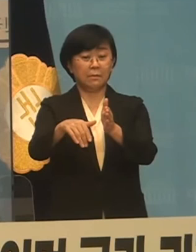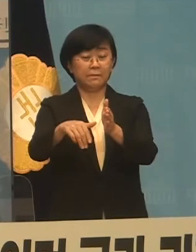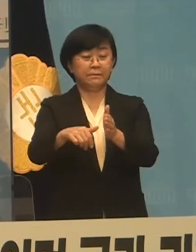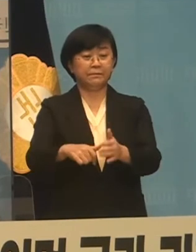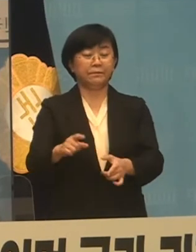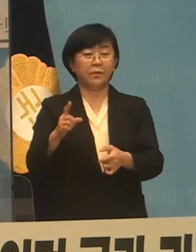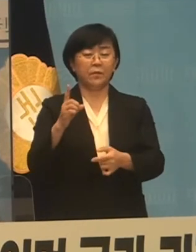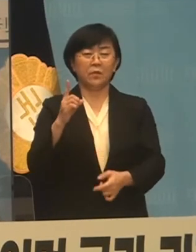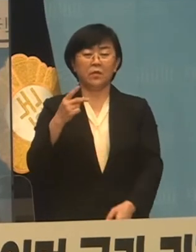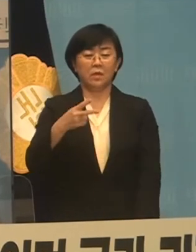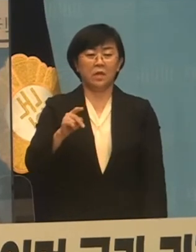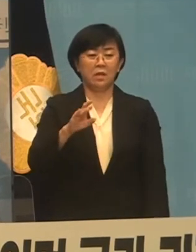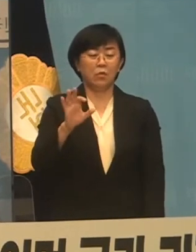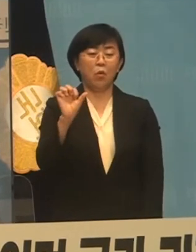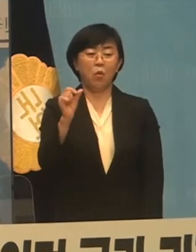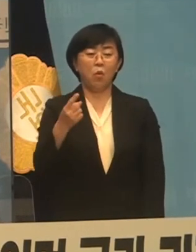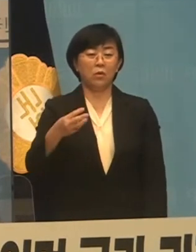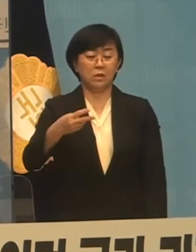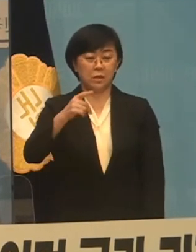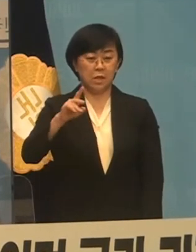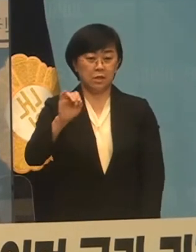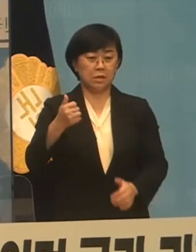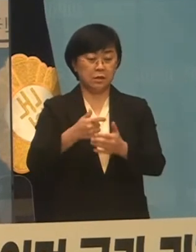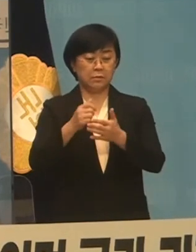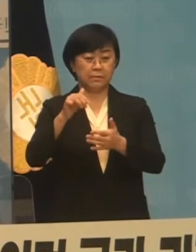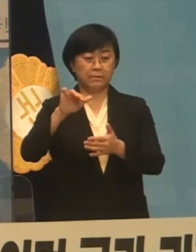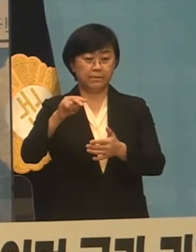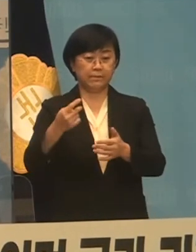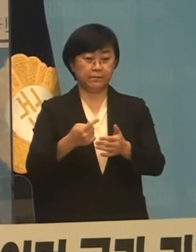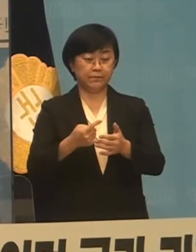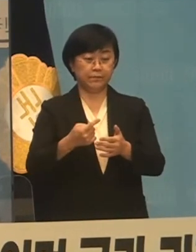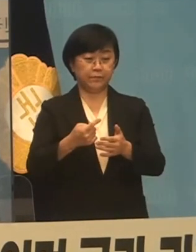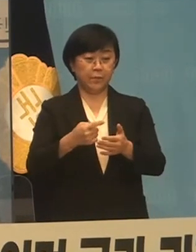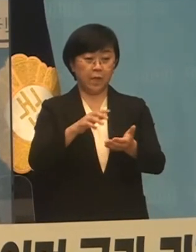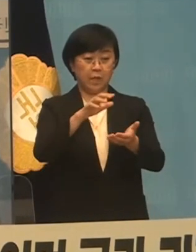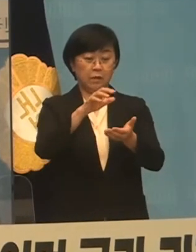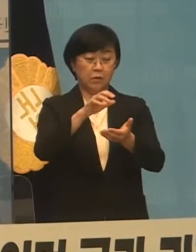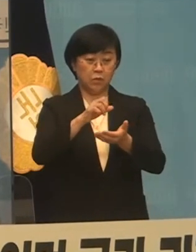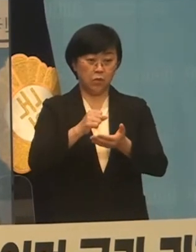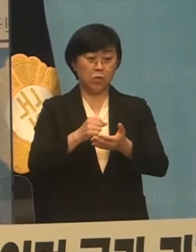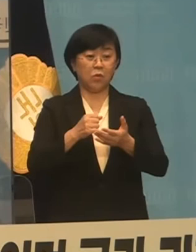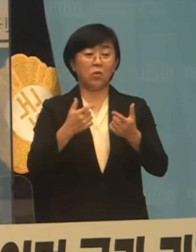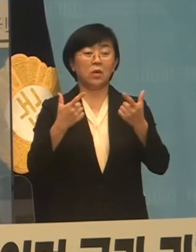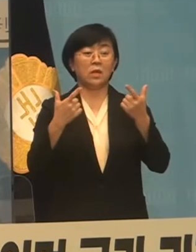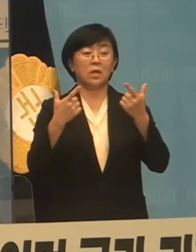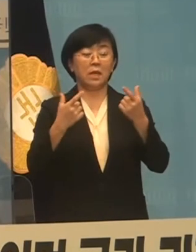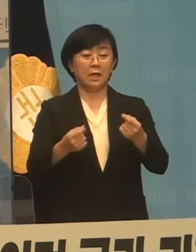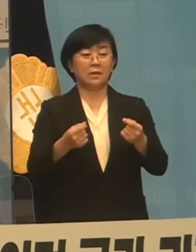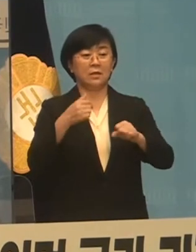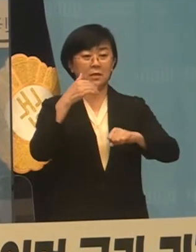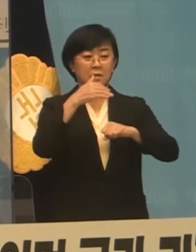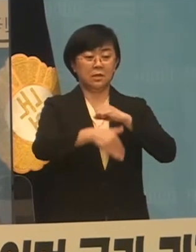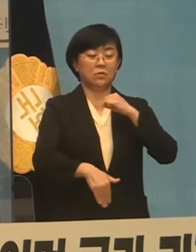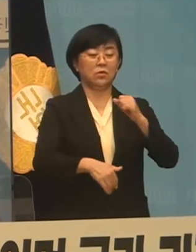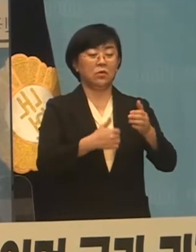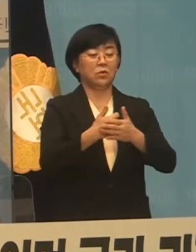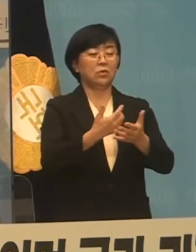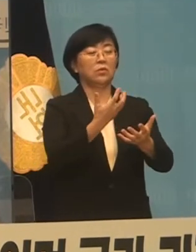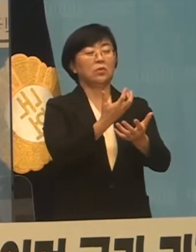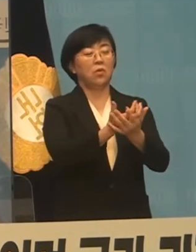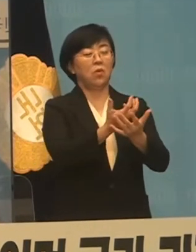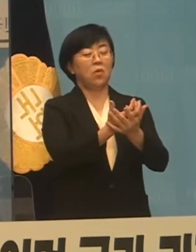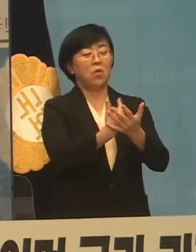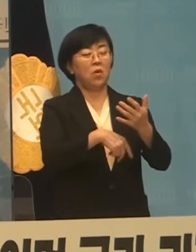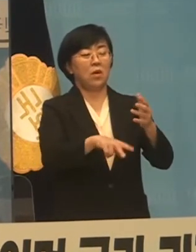BNK 홀딩스라는 페이퍼 컴퍼니로 인수한 것과 똑같이 BTR 오토모티브는 페이퍼